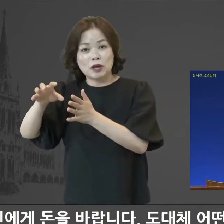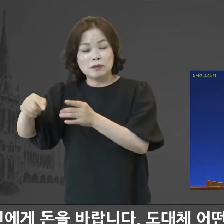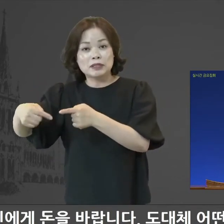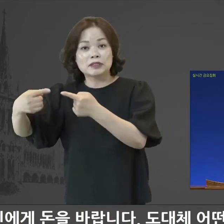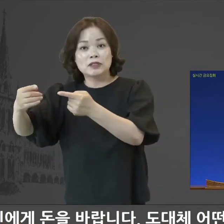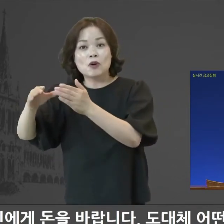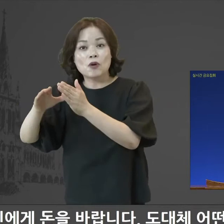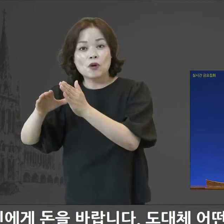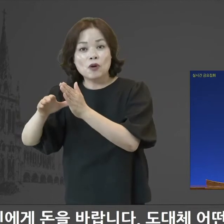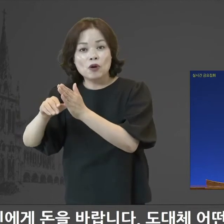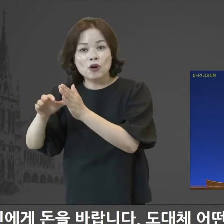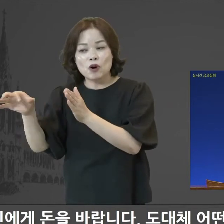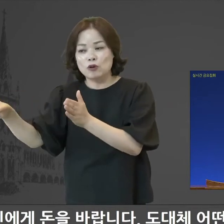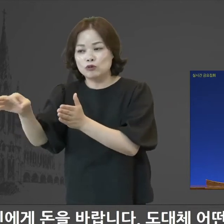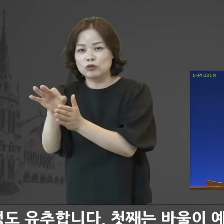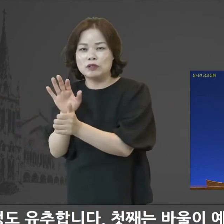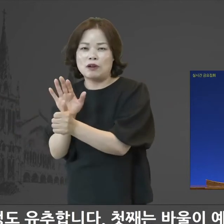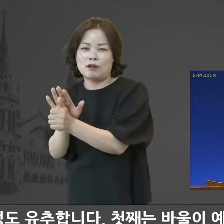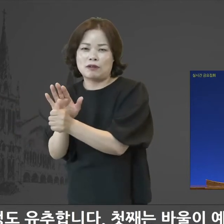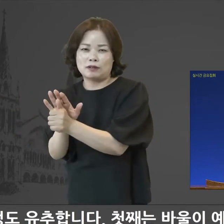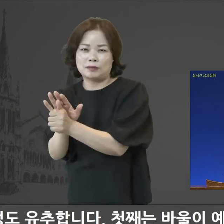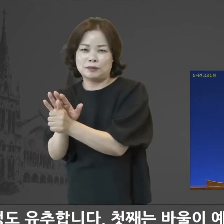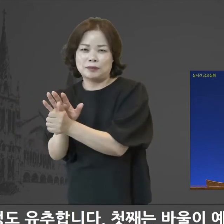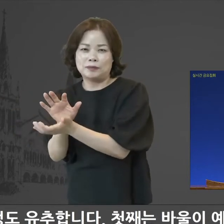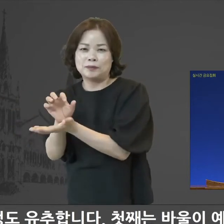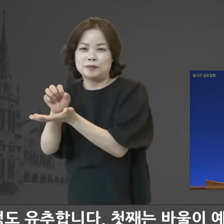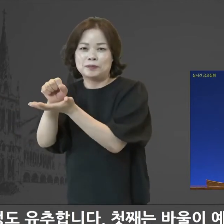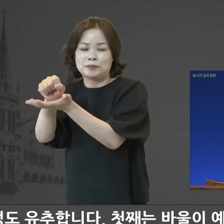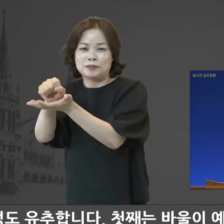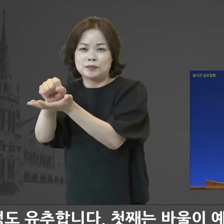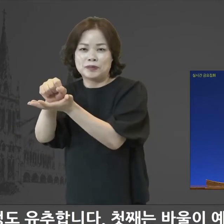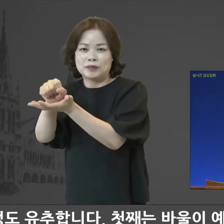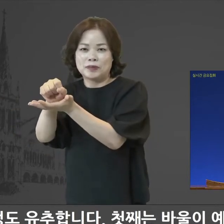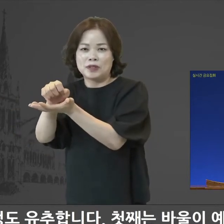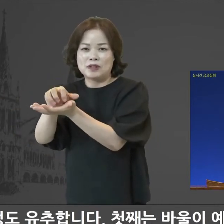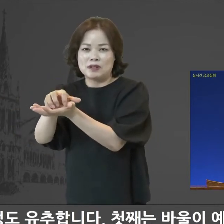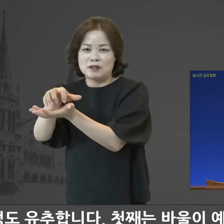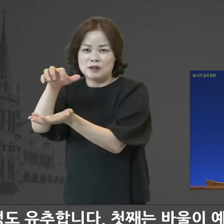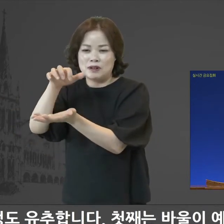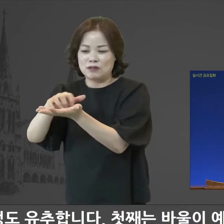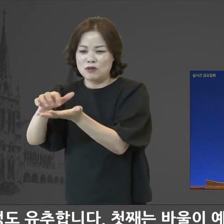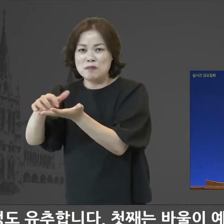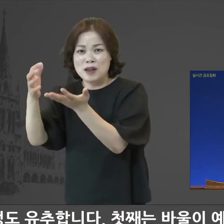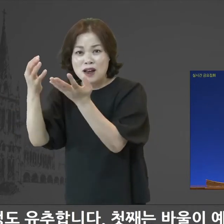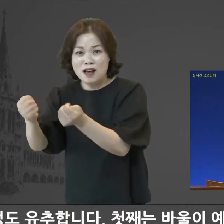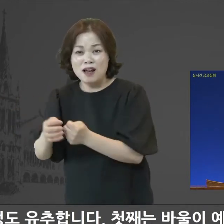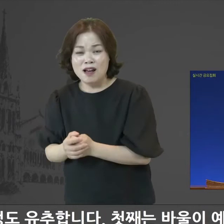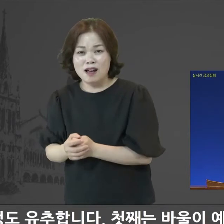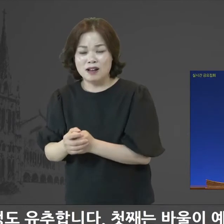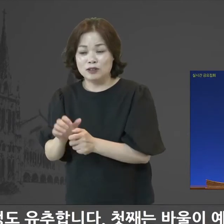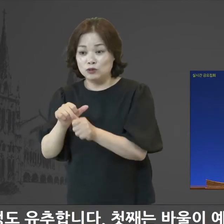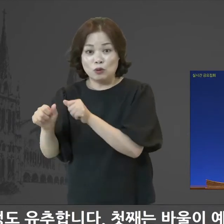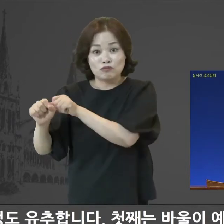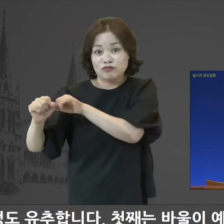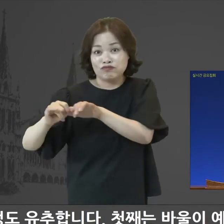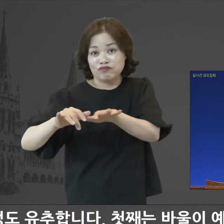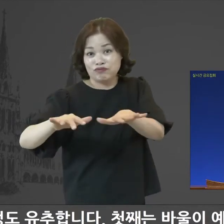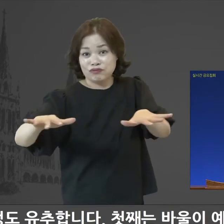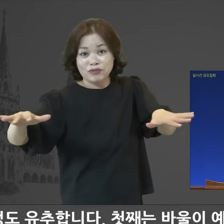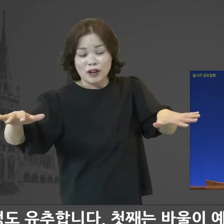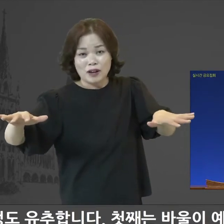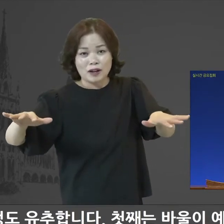때 구제 헌금을 가지고 올라가죠. 그 양이 제법 되어서 그 소문이 났기 때문에 총독이